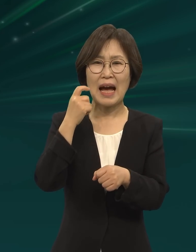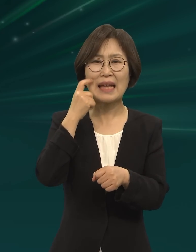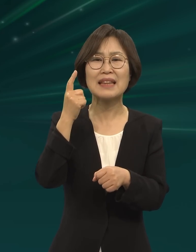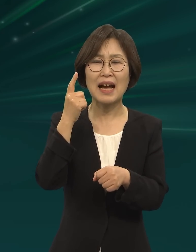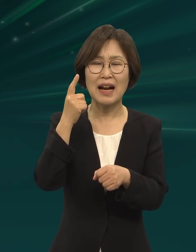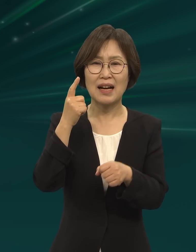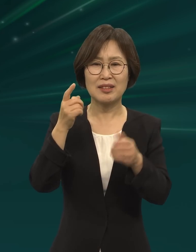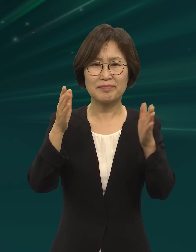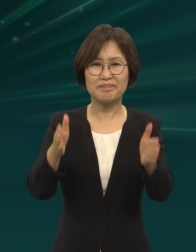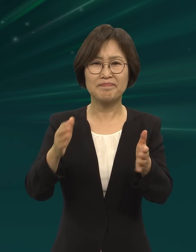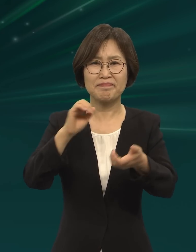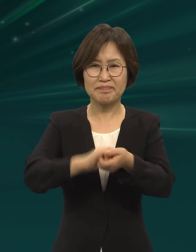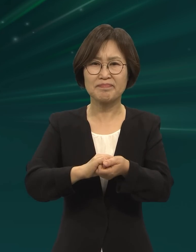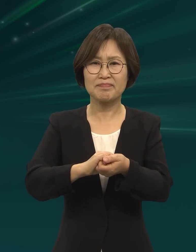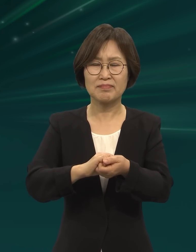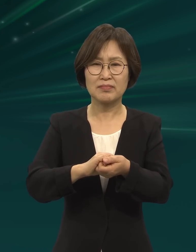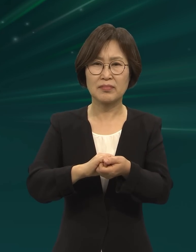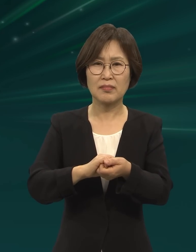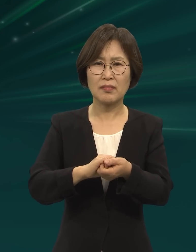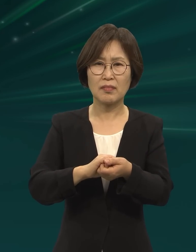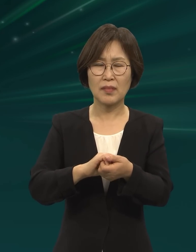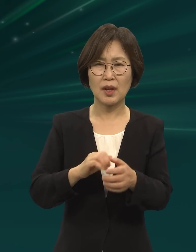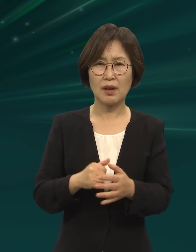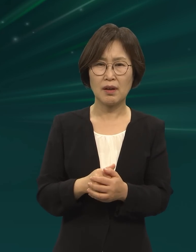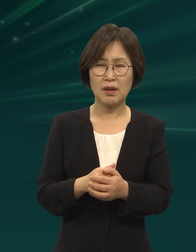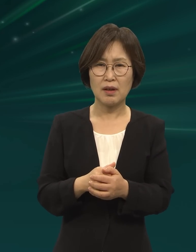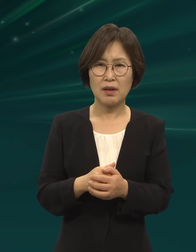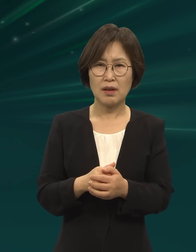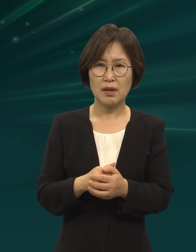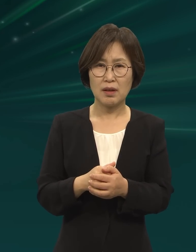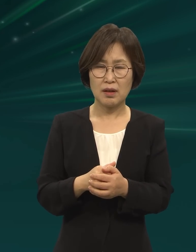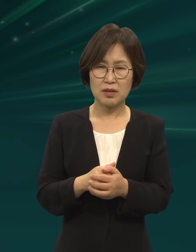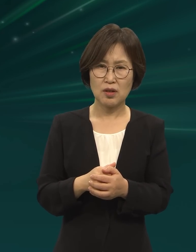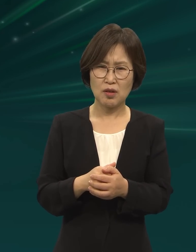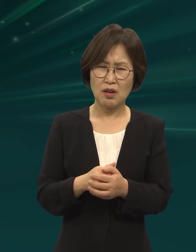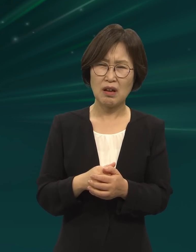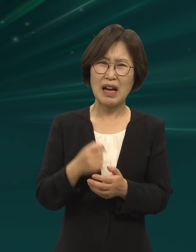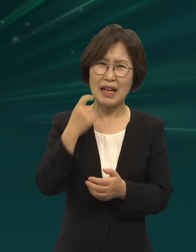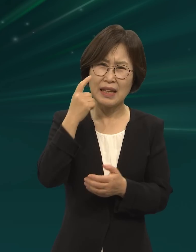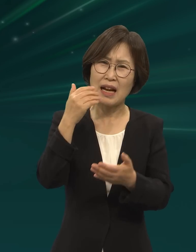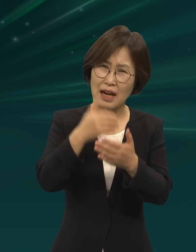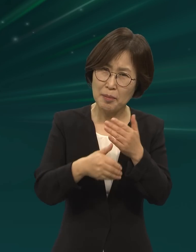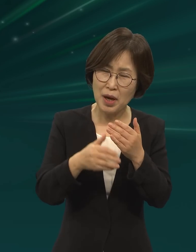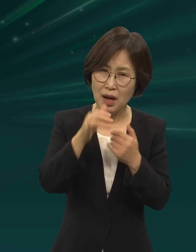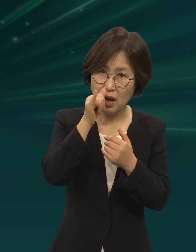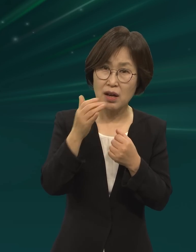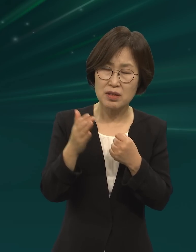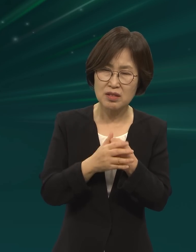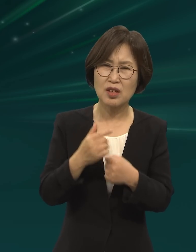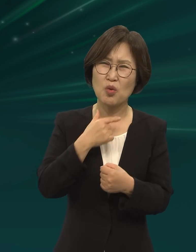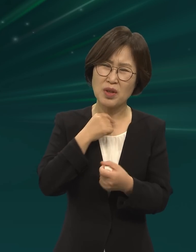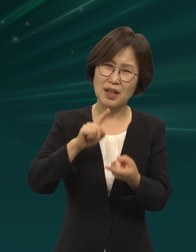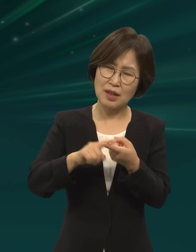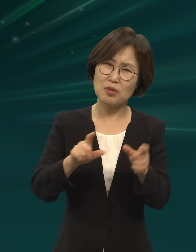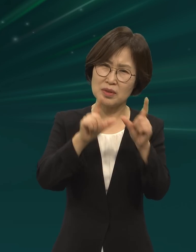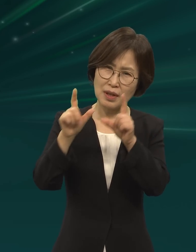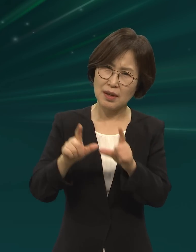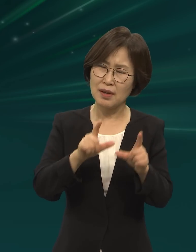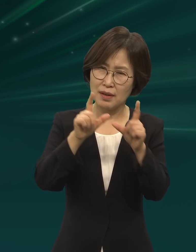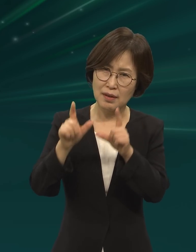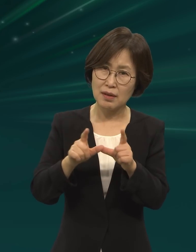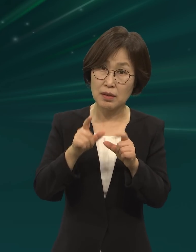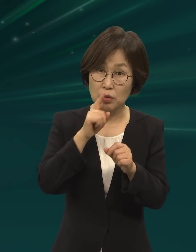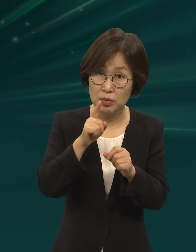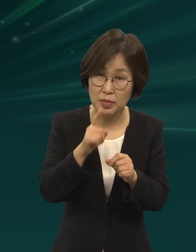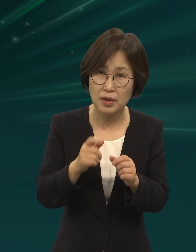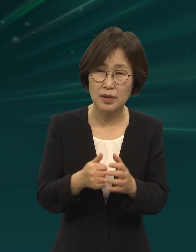말하고, 이제 자기 가족들에게 이제 말하고, 원하시는 거 다 하세요, 이렇게 말하고 보냅니다.